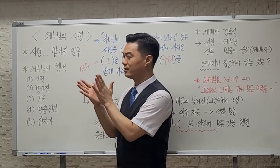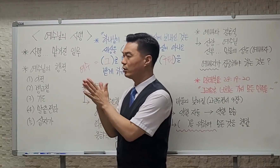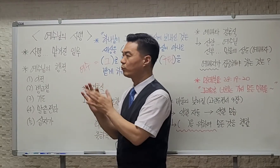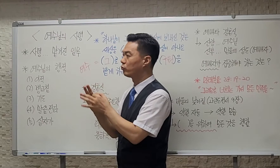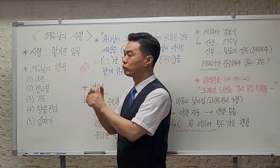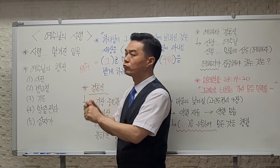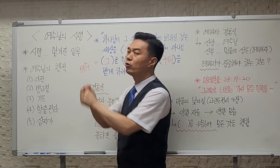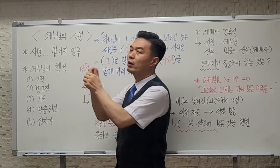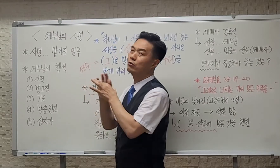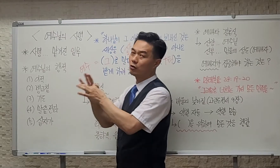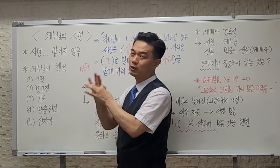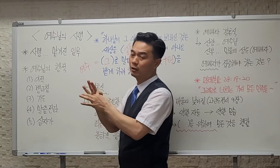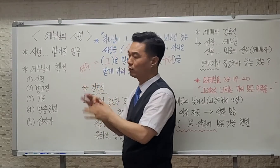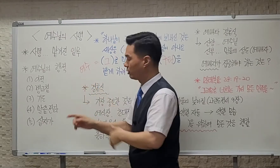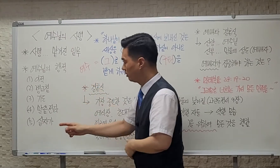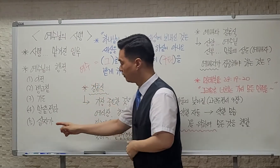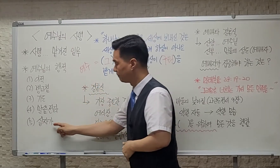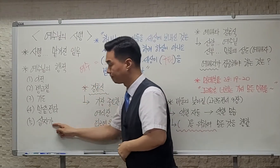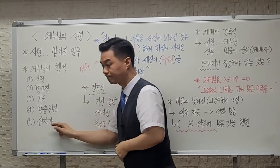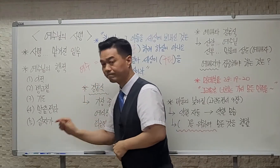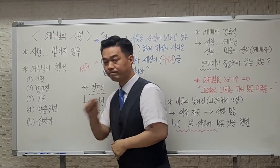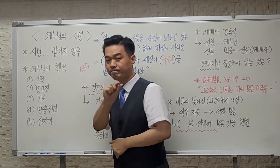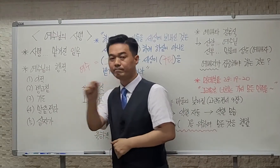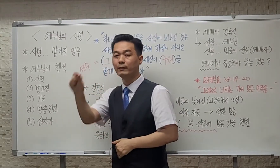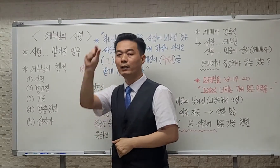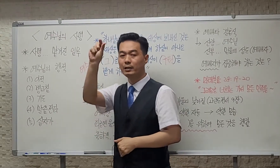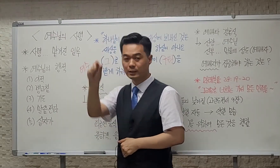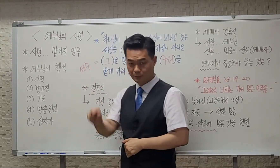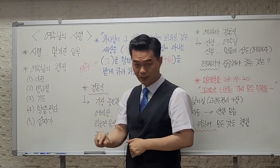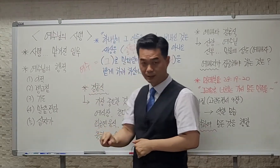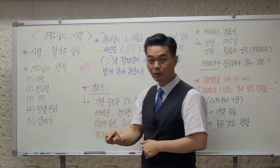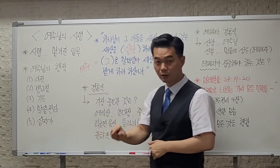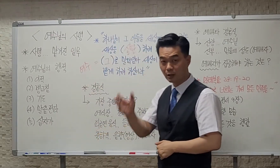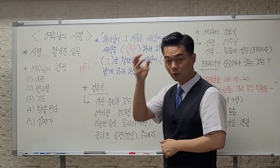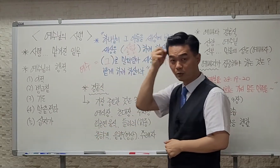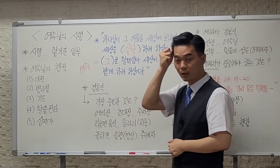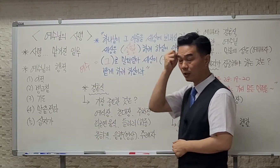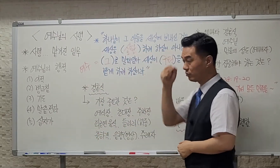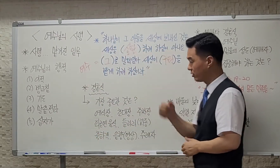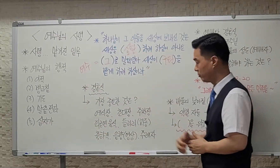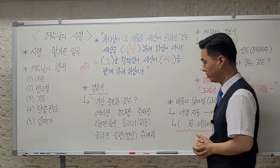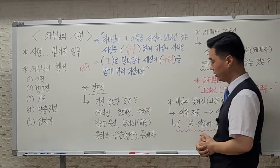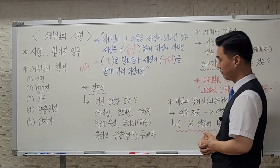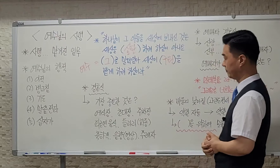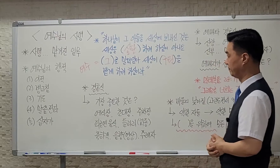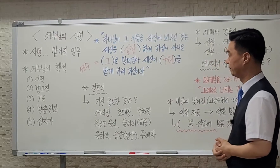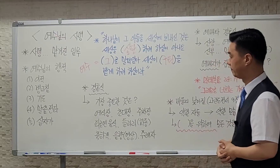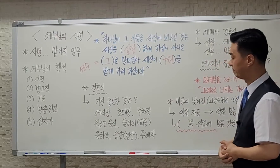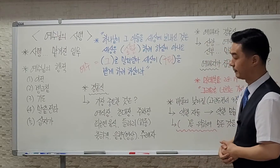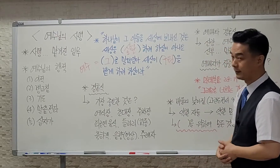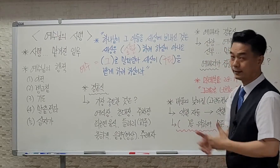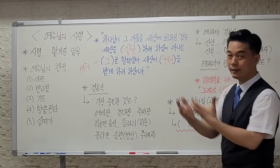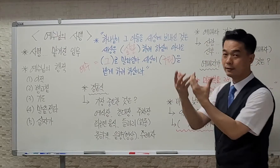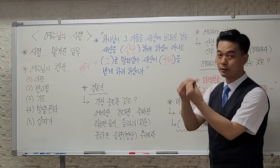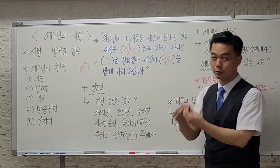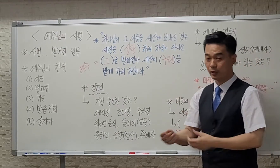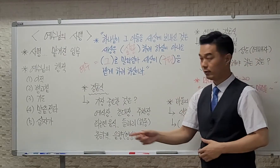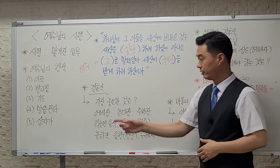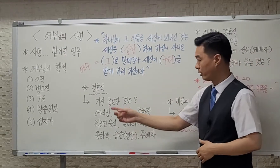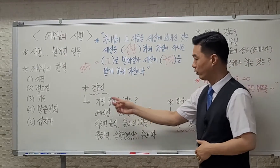직접 구원하고 관계되는 것은 십자가 사건이라고 생각할 수 있습니다. 예를 들어볼게요.